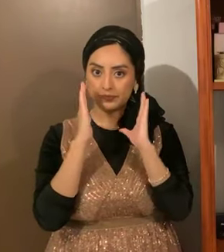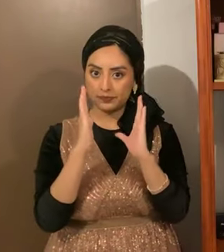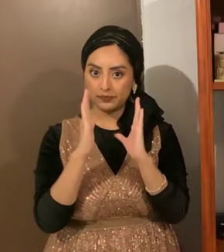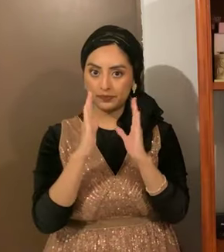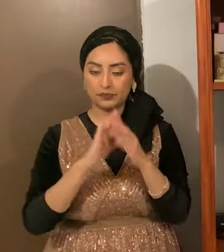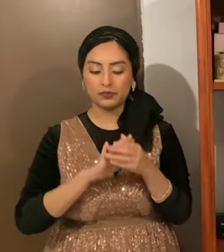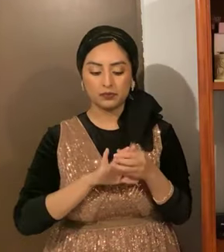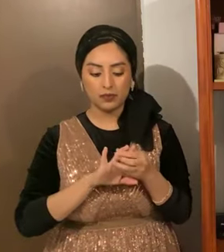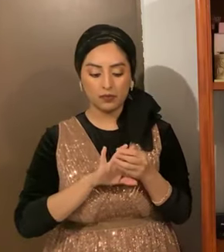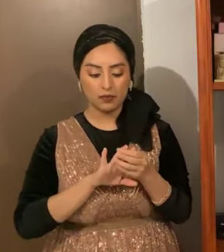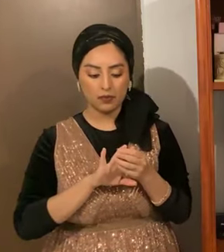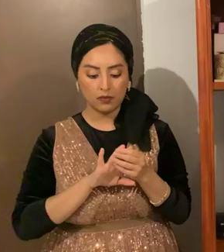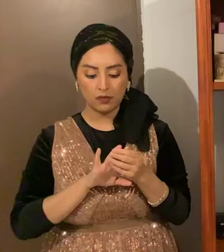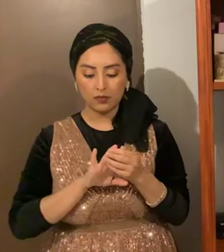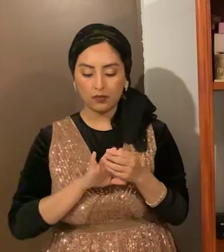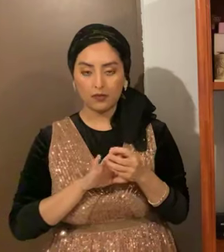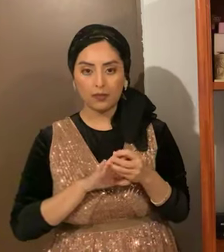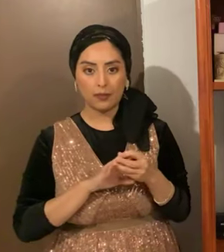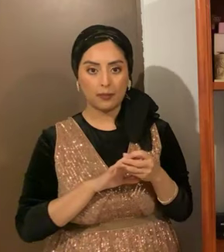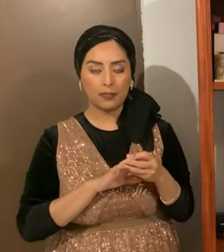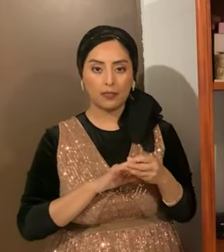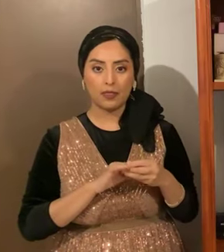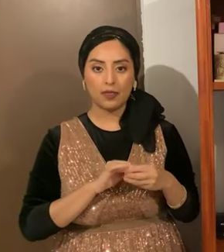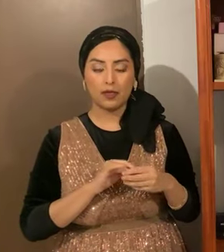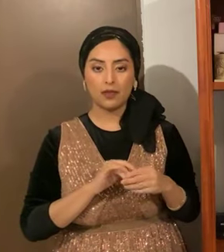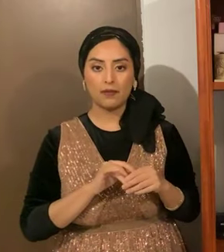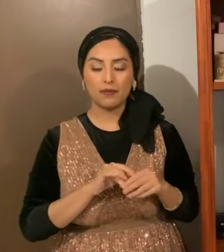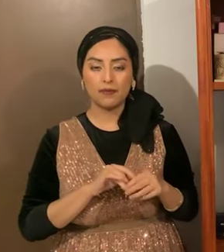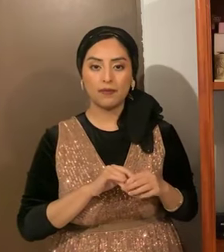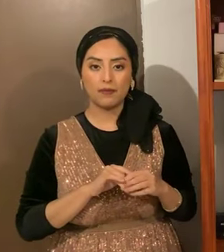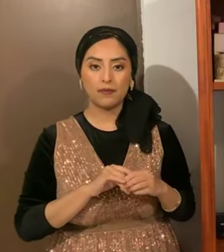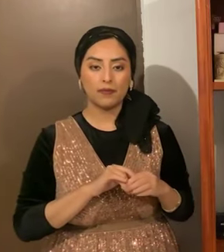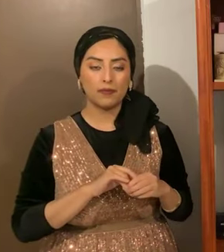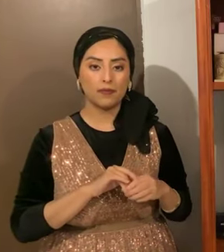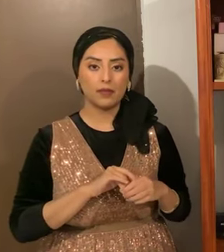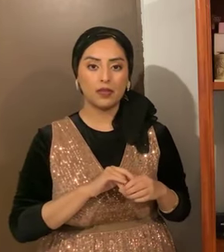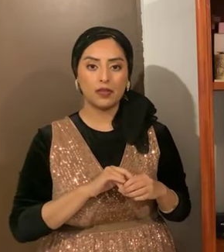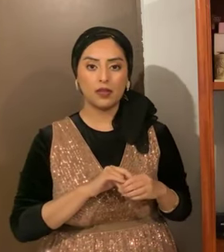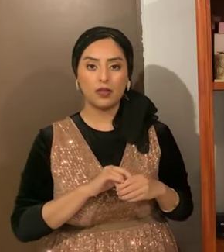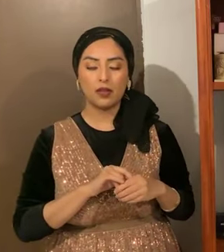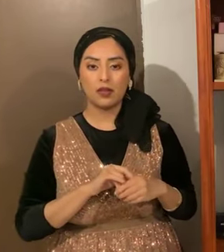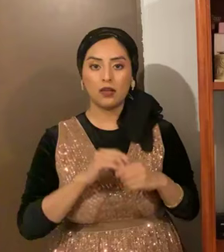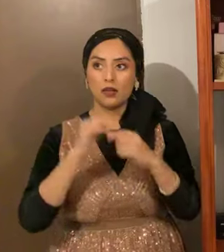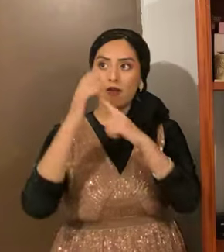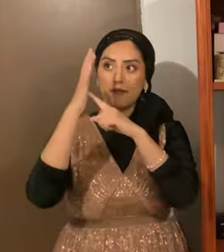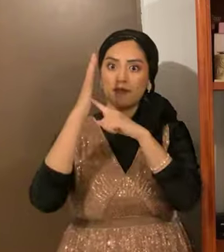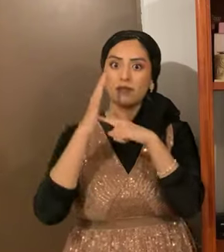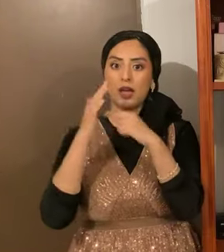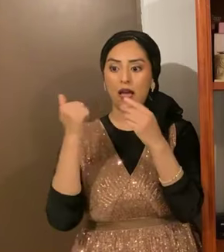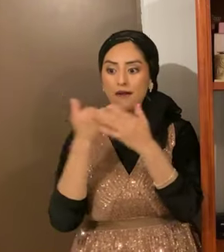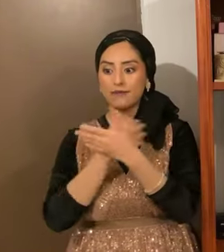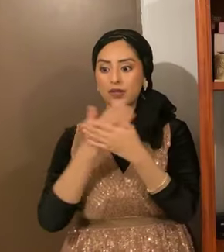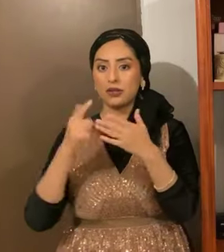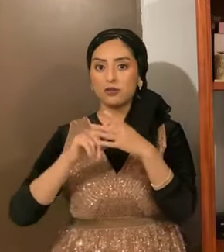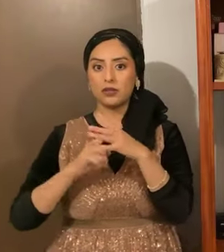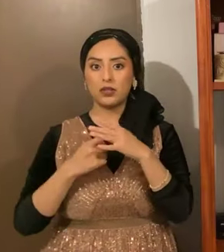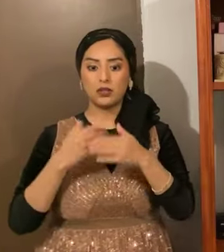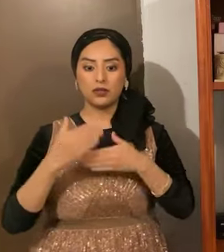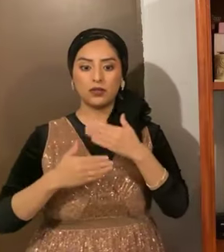eso, ¿sí? Mercurio atravesó el Sol. Eso fue una señal de todo lo que iba a